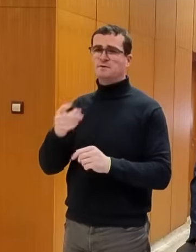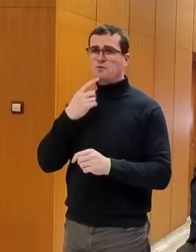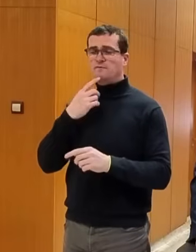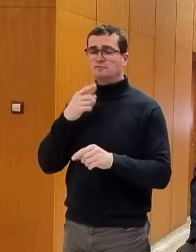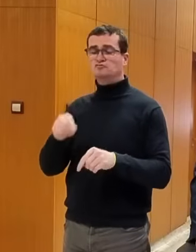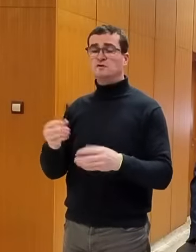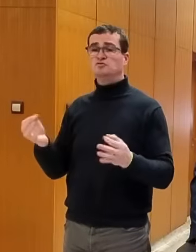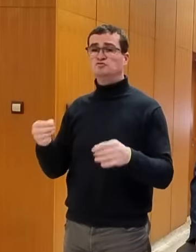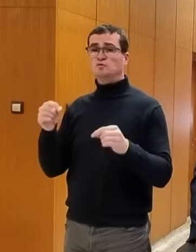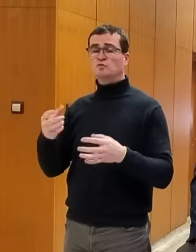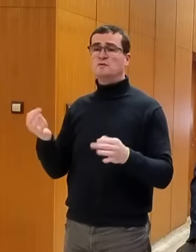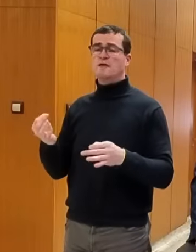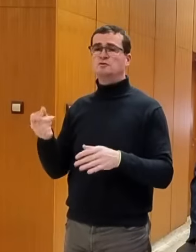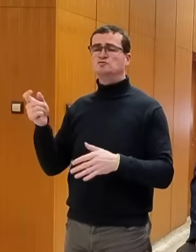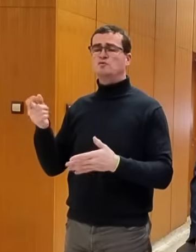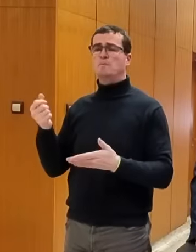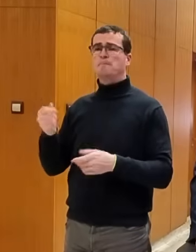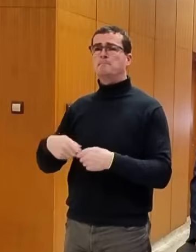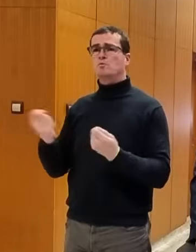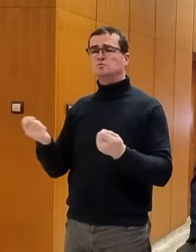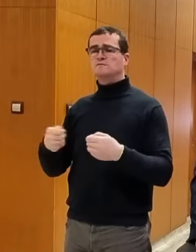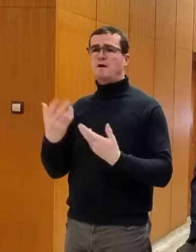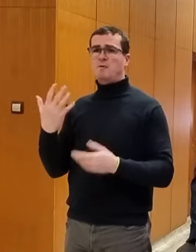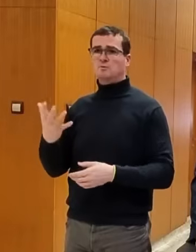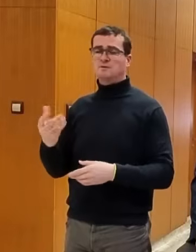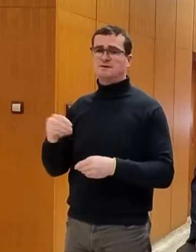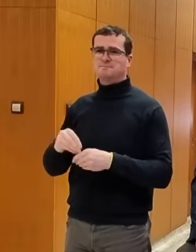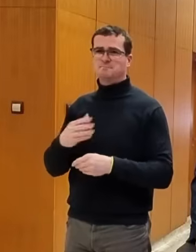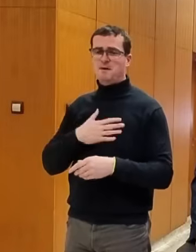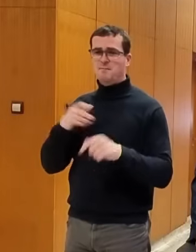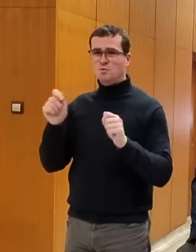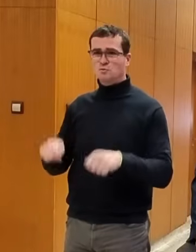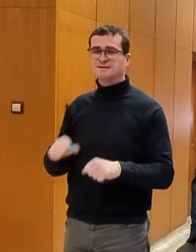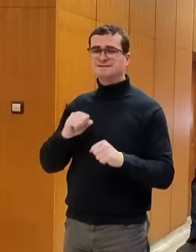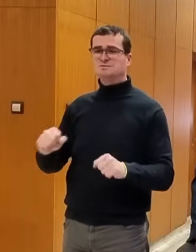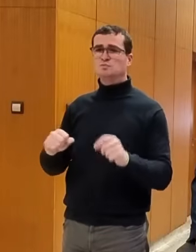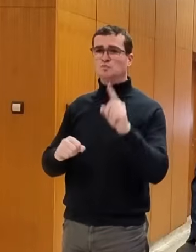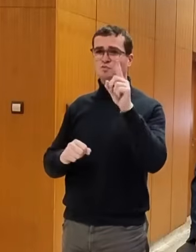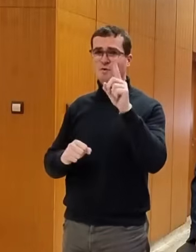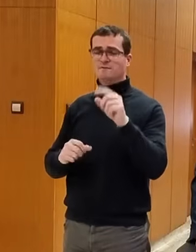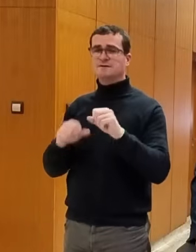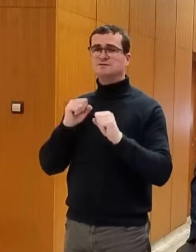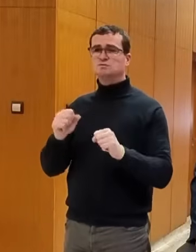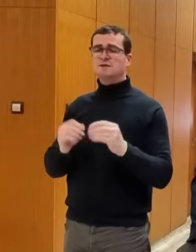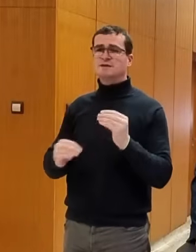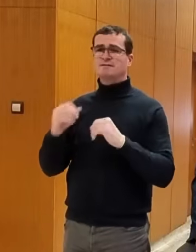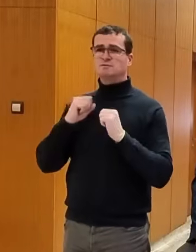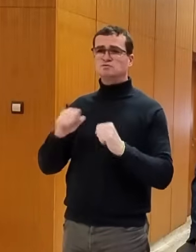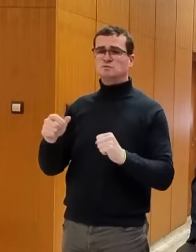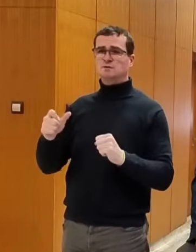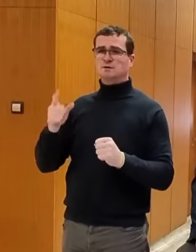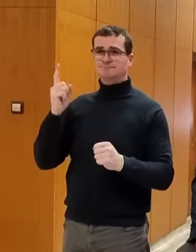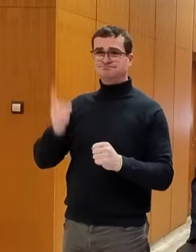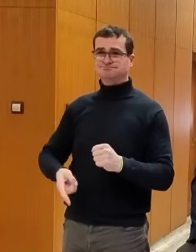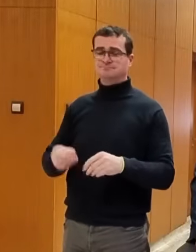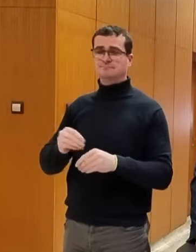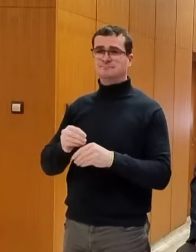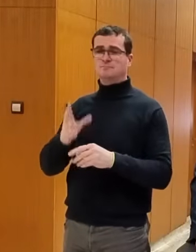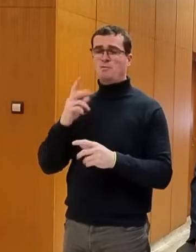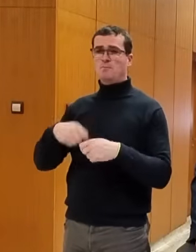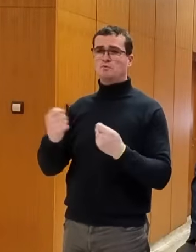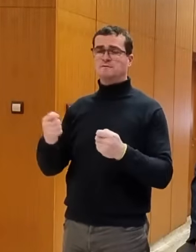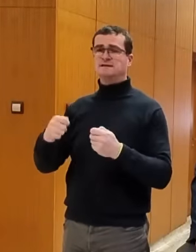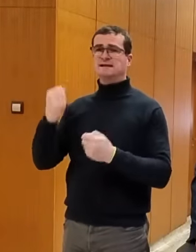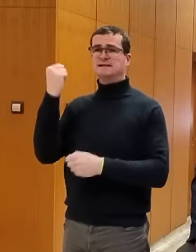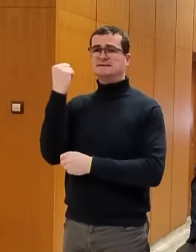konštatovaním toho, že či sa tu niečo porušovalo alebo nie, pretože tu máme rozhodnutia súdov, súdnych, najvyšších súdnych autorít o tom, že boli